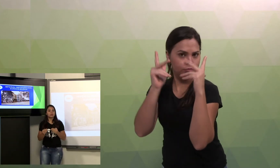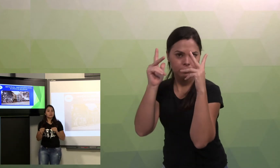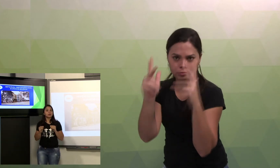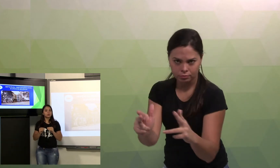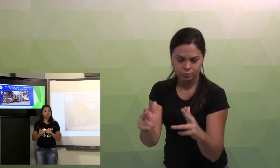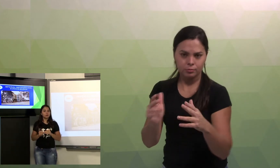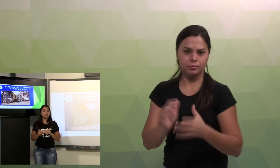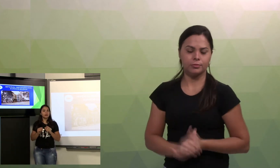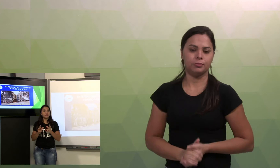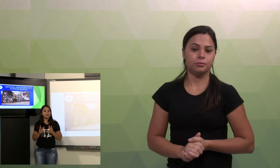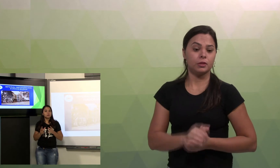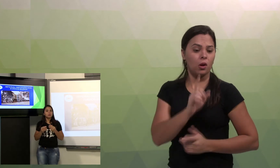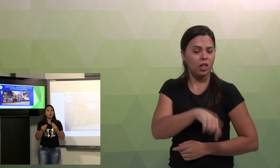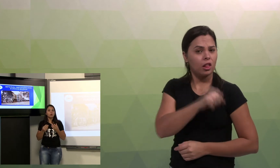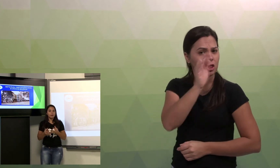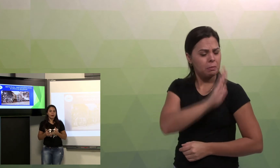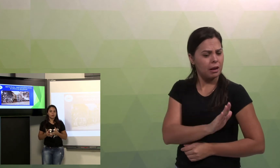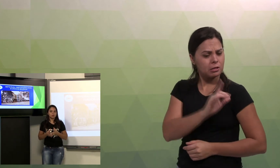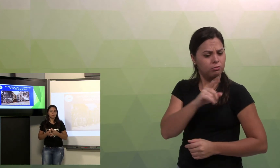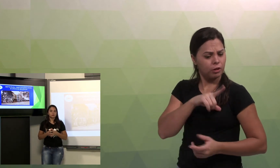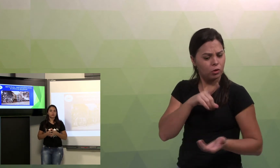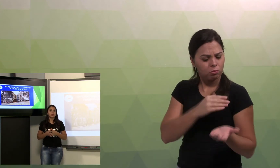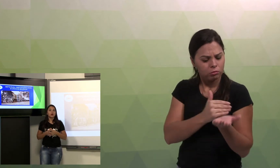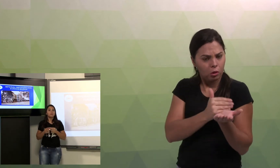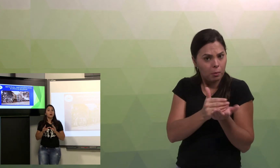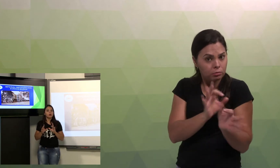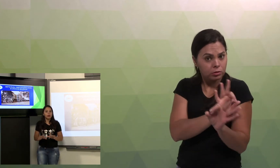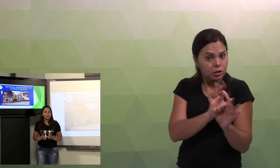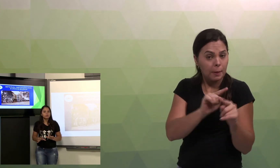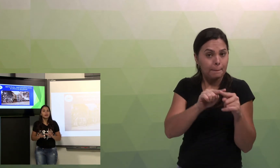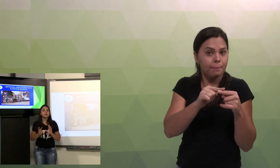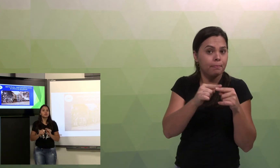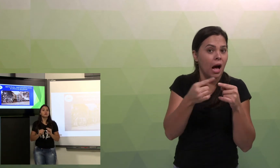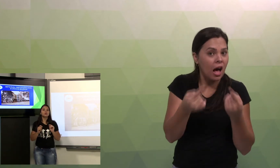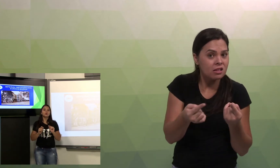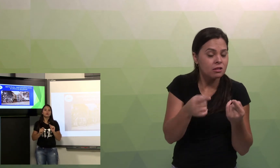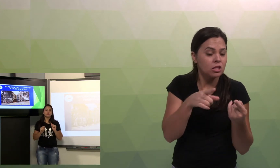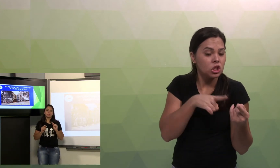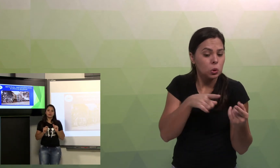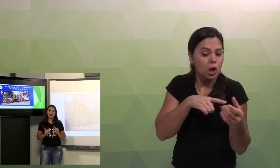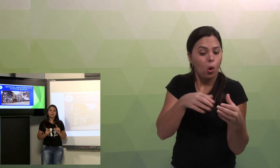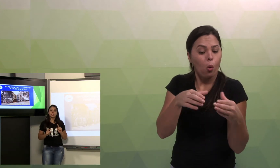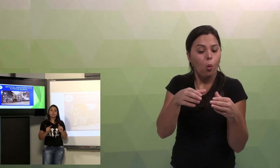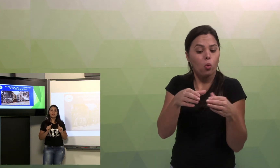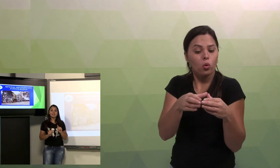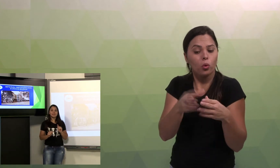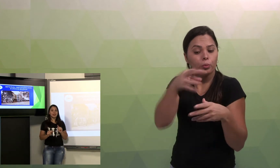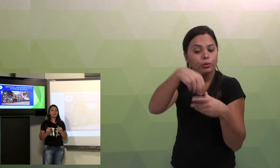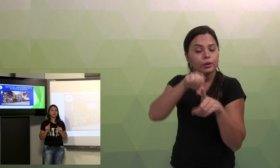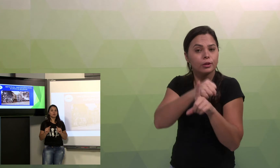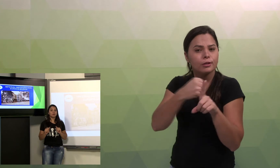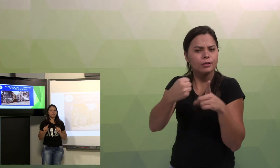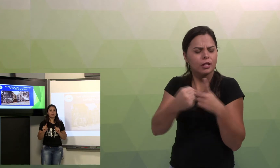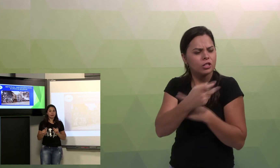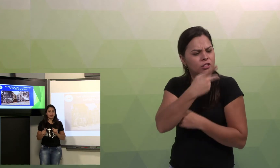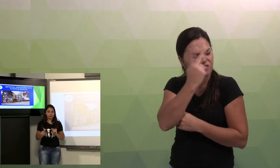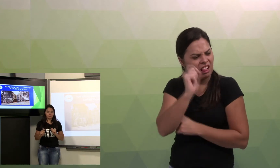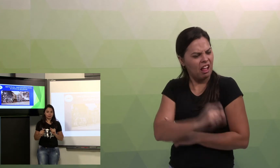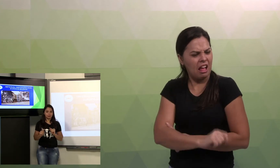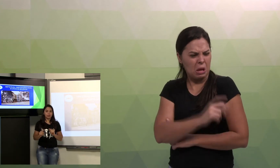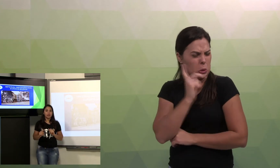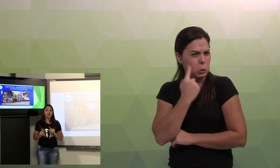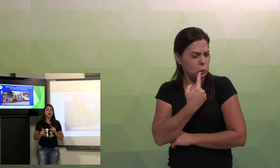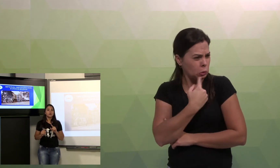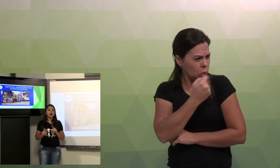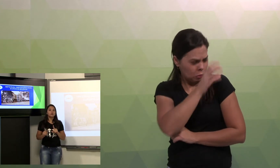a educação aqui dos surdos ela teve assim, um bom começo. Porém, existia um grupo na sociedade que não aceitava que os surdos